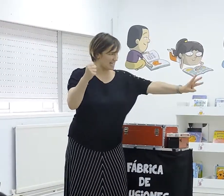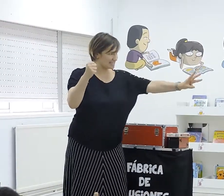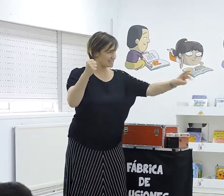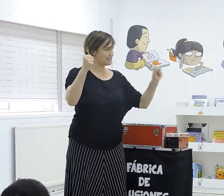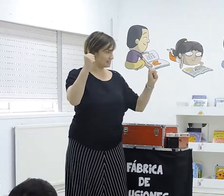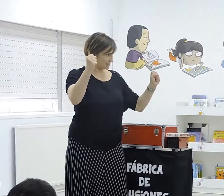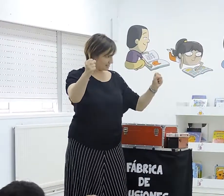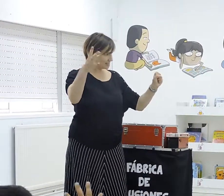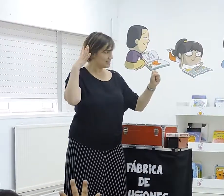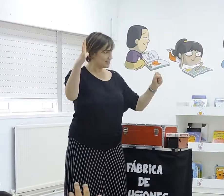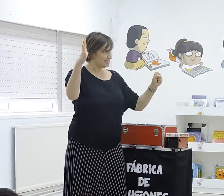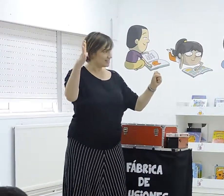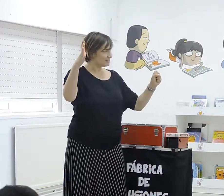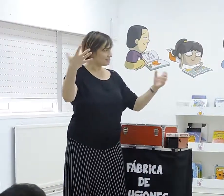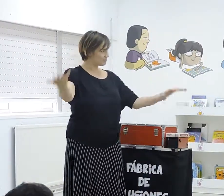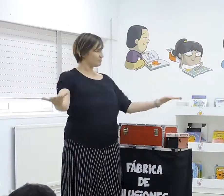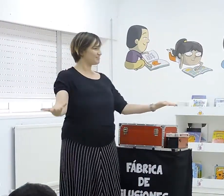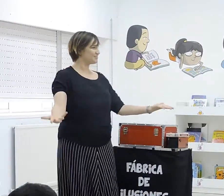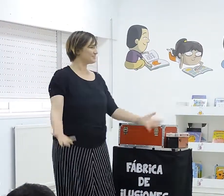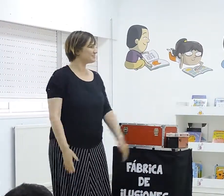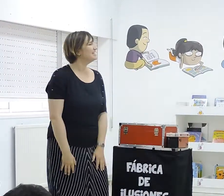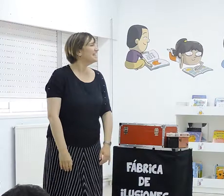3. Y ahora sí, abre la mano.